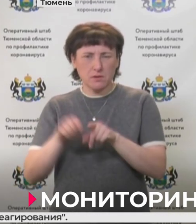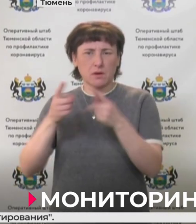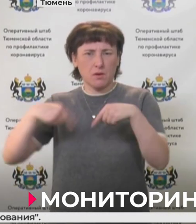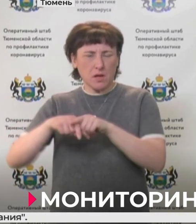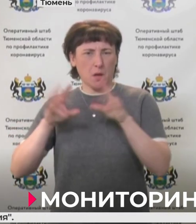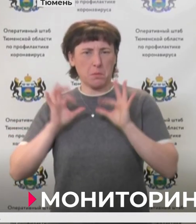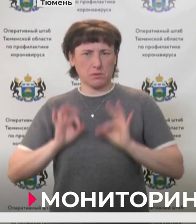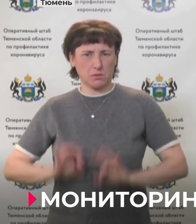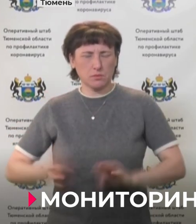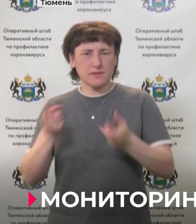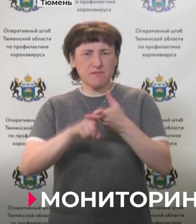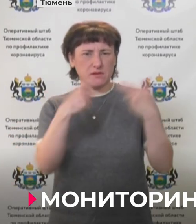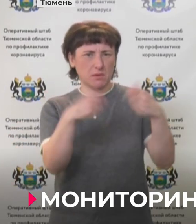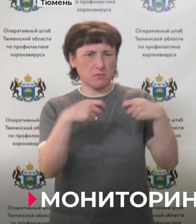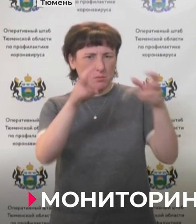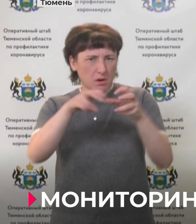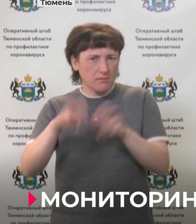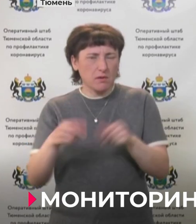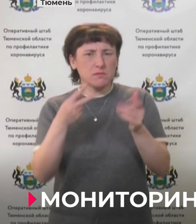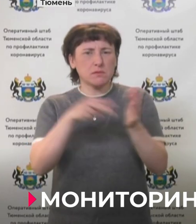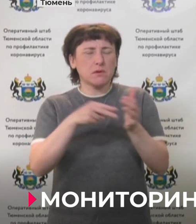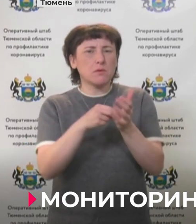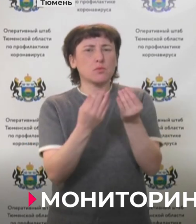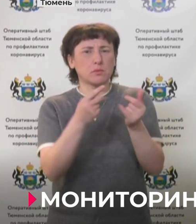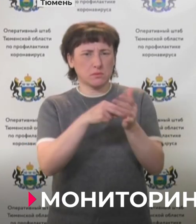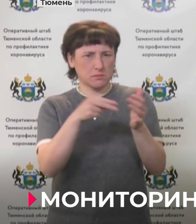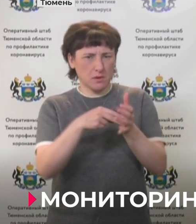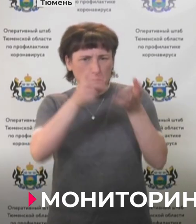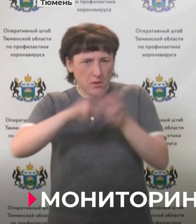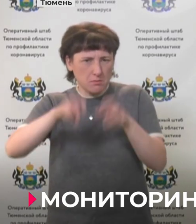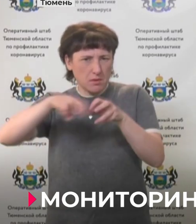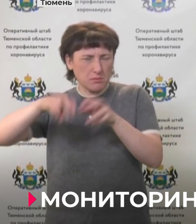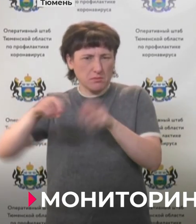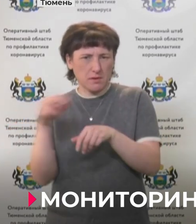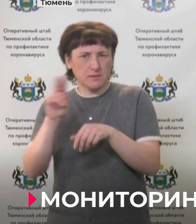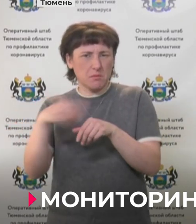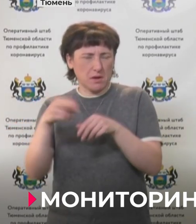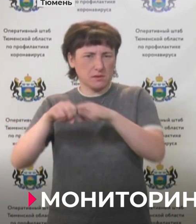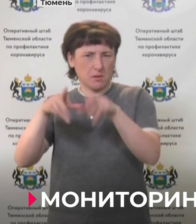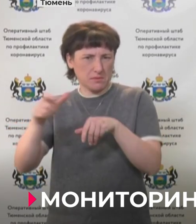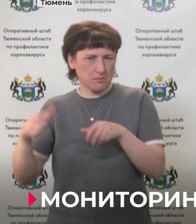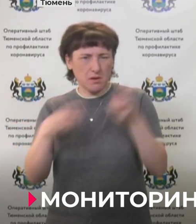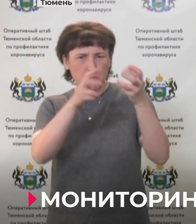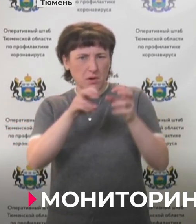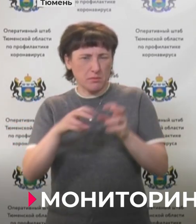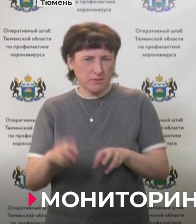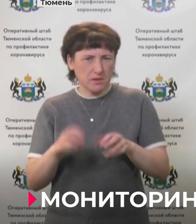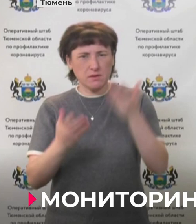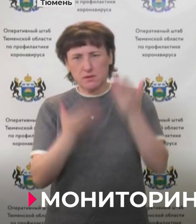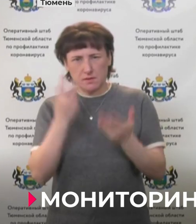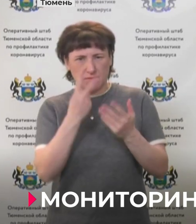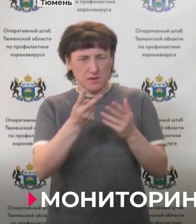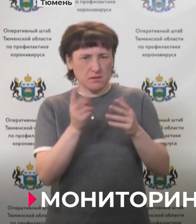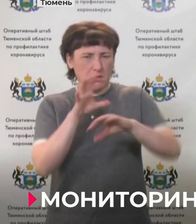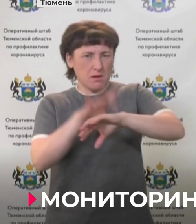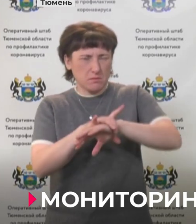в отношении организации торговли проводятся проверки ценообразования. Специалисты департамента принимают участие в этих проверках, и при выявлении